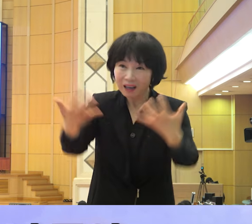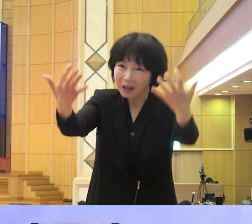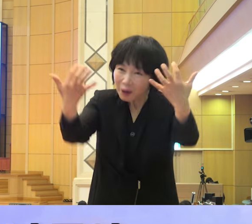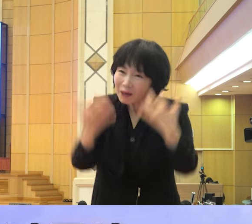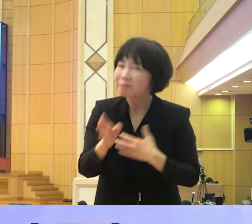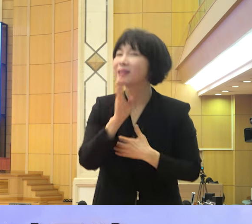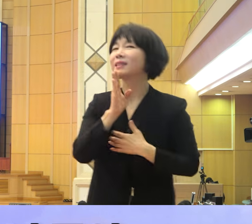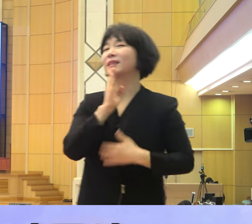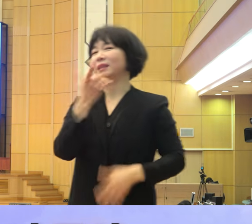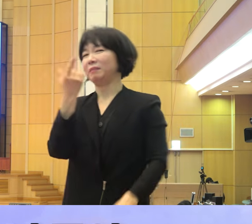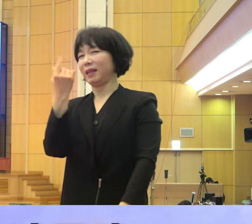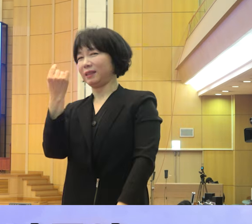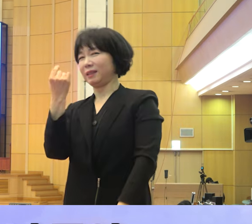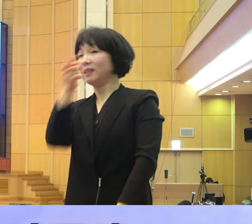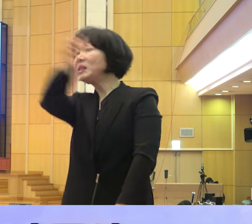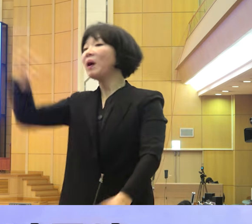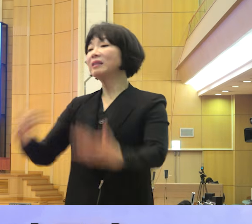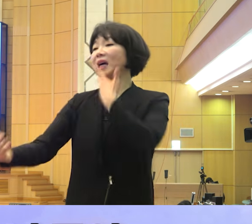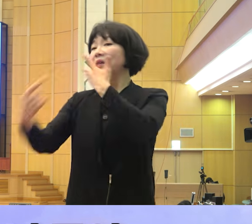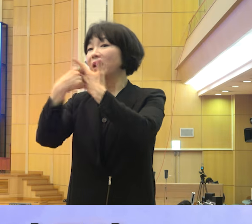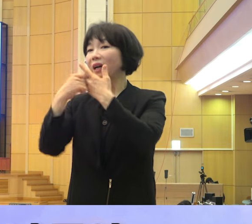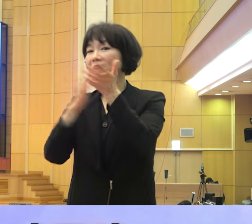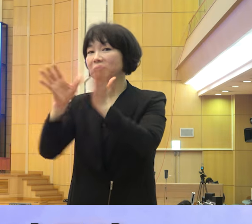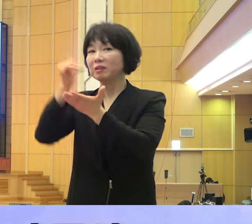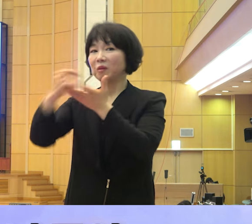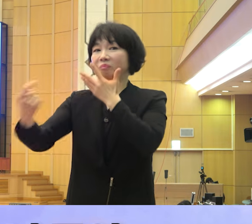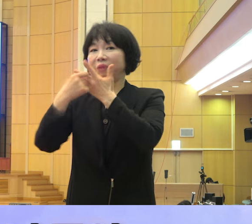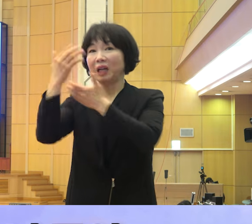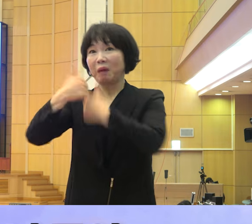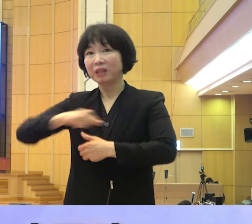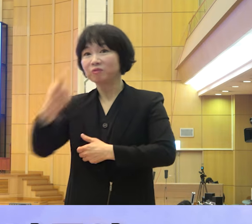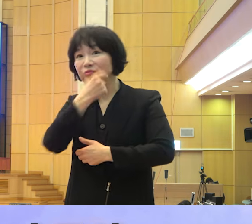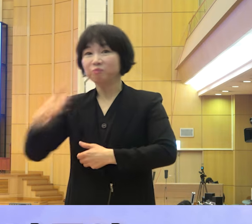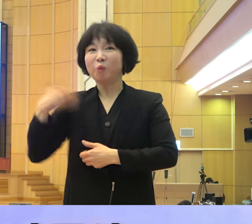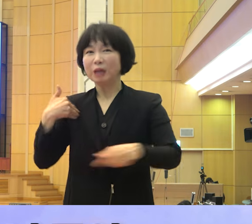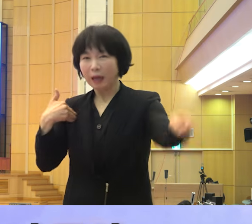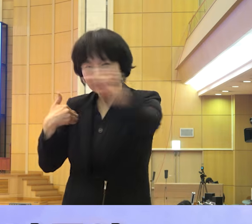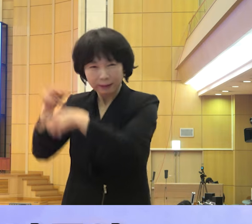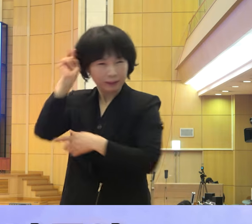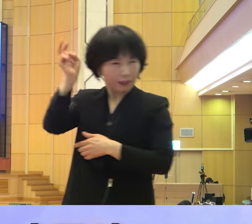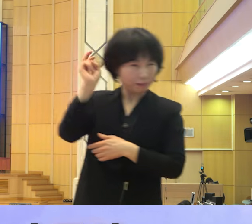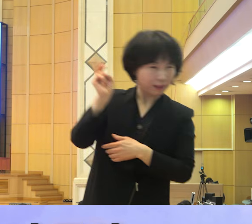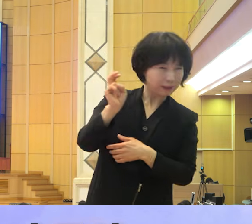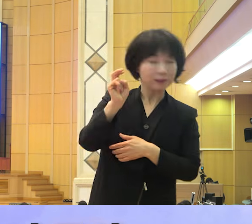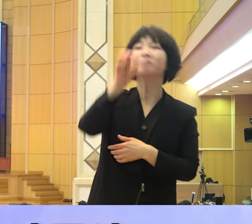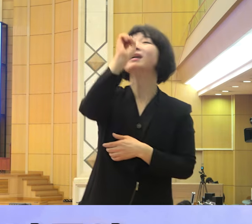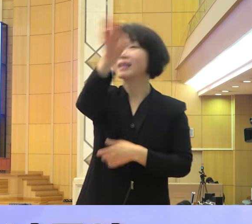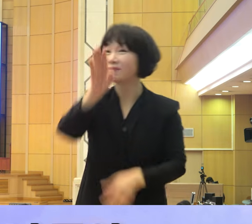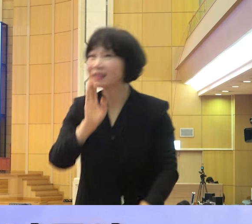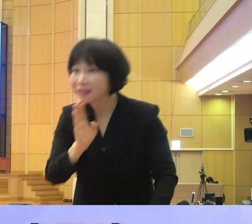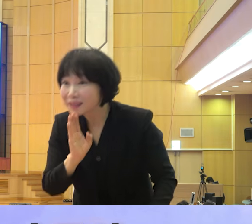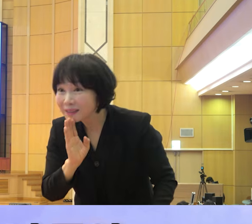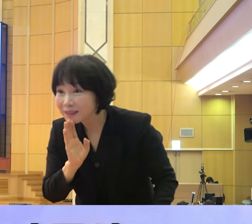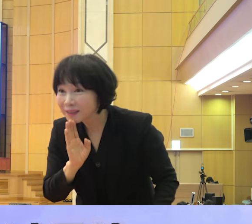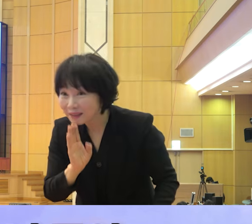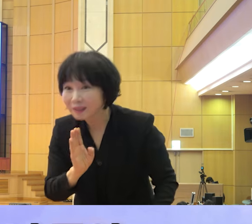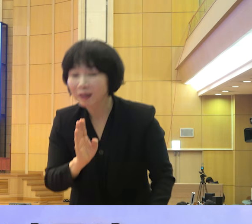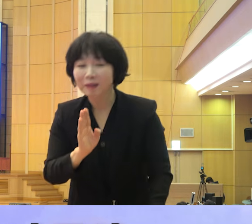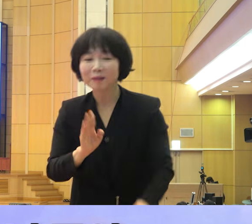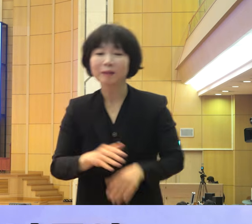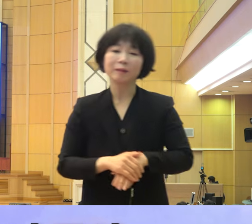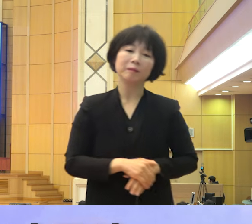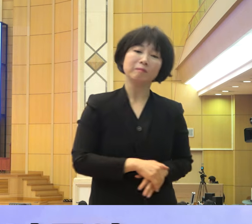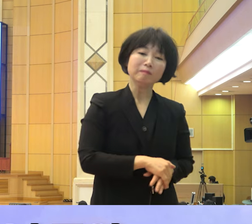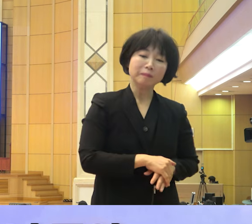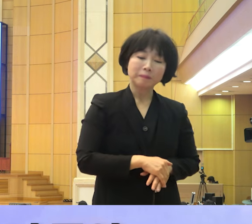주님을 쫓아다니는 거예요. 진짜 그리스도라는 사람을, 하나님의 아들이라는 걸 알고 믿는 거예요. 이걸 알아보려고 물어봤더니 사람들이 뭐라고